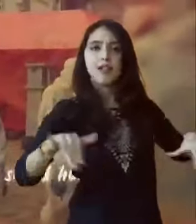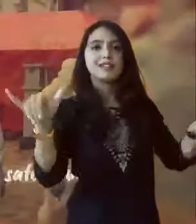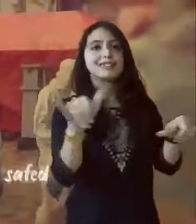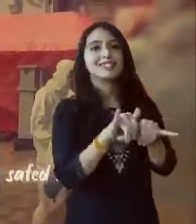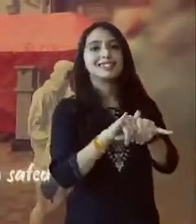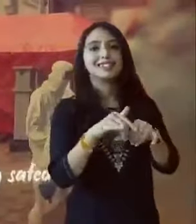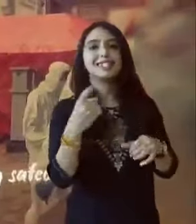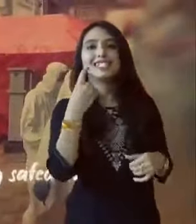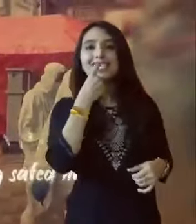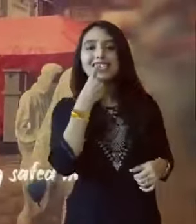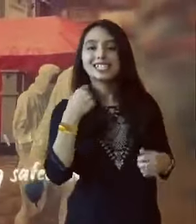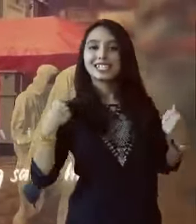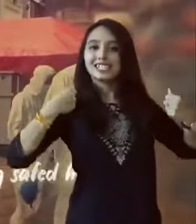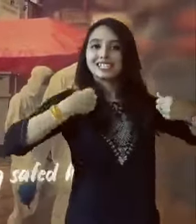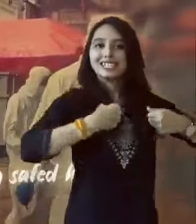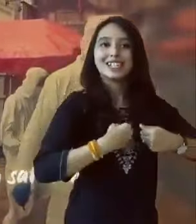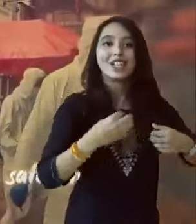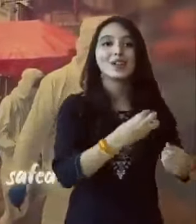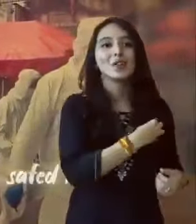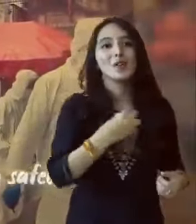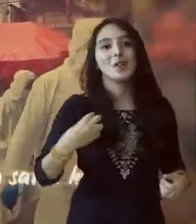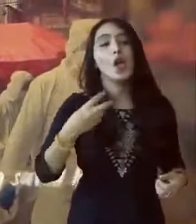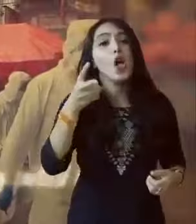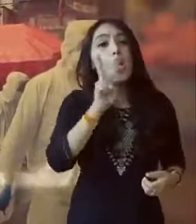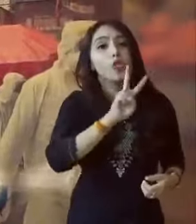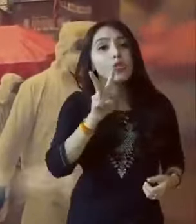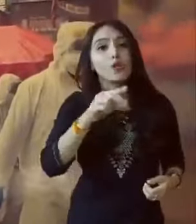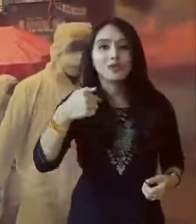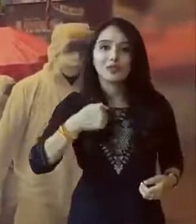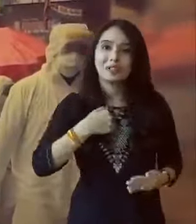अब उसका रंग सफेद हुआ